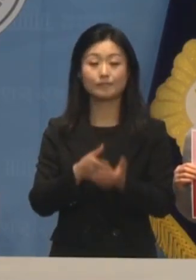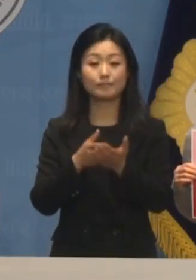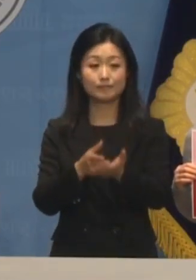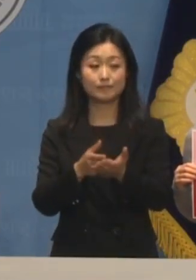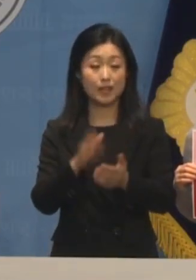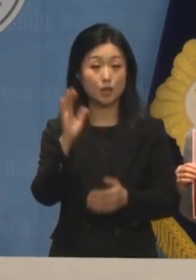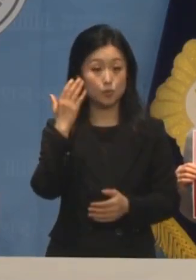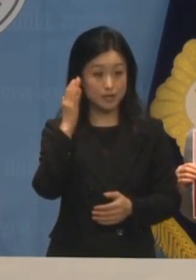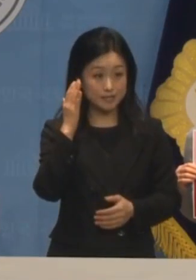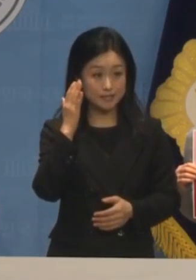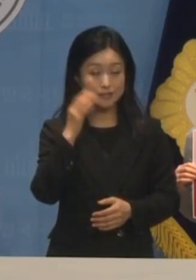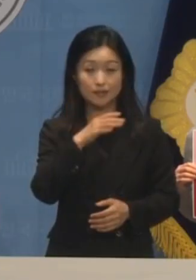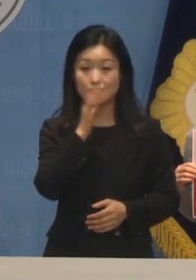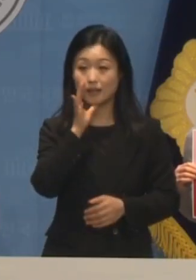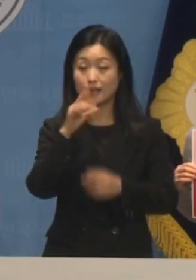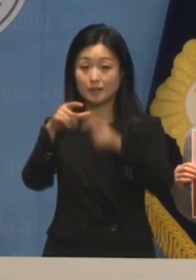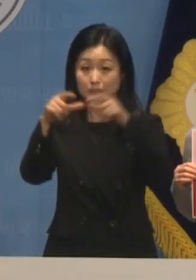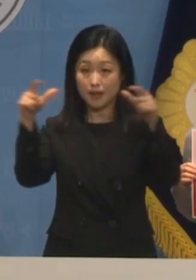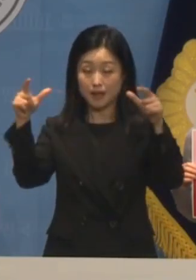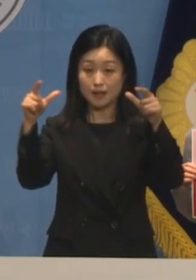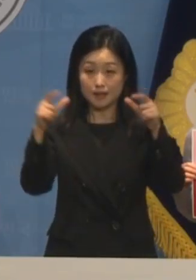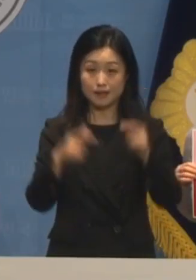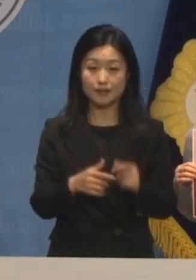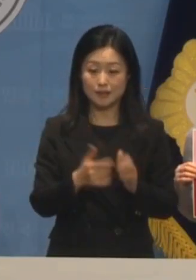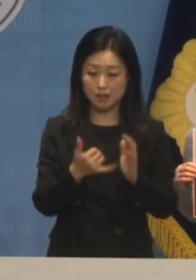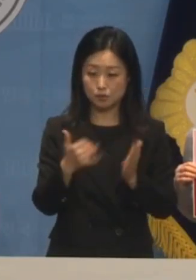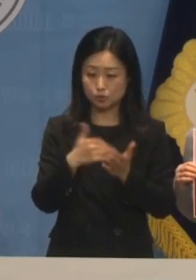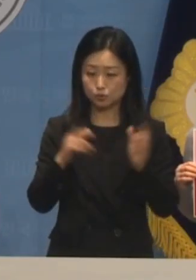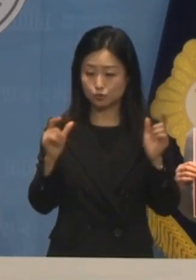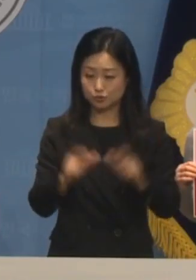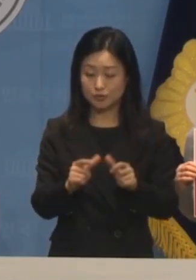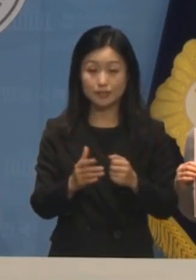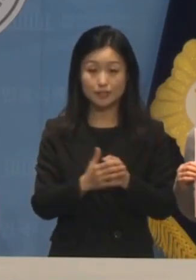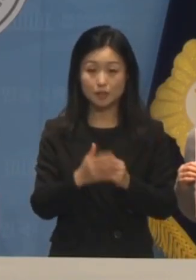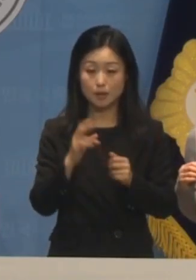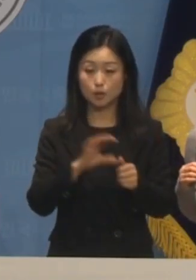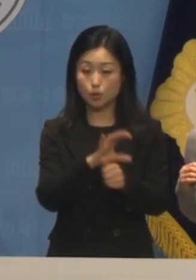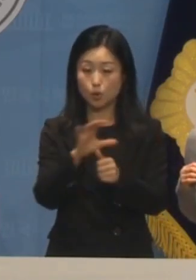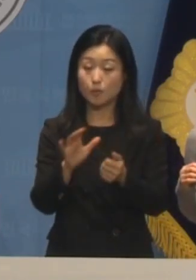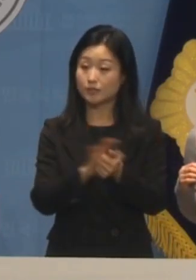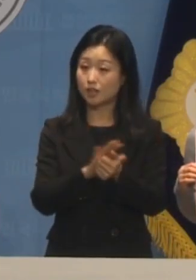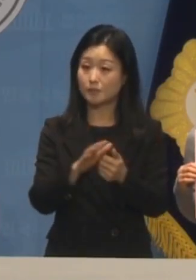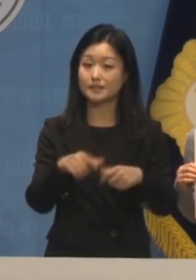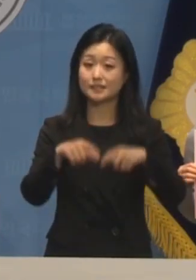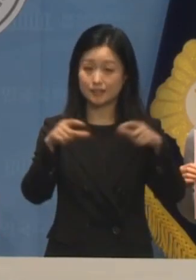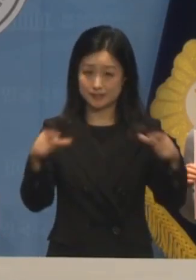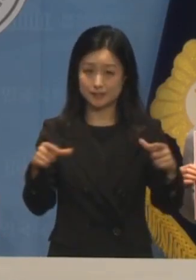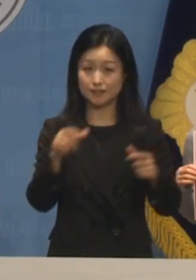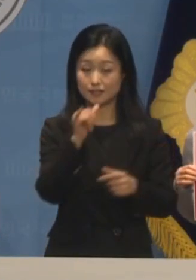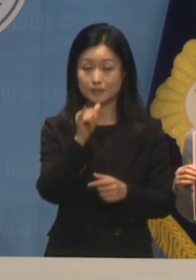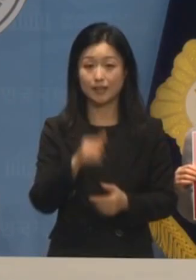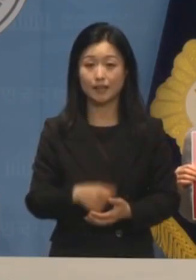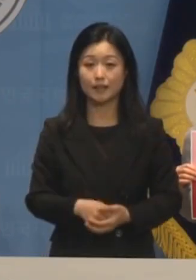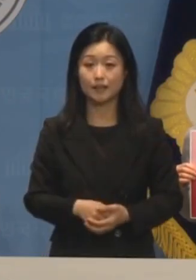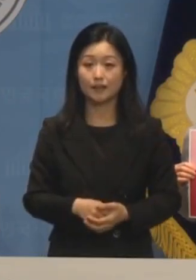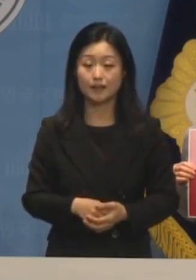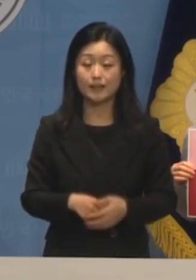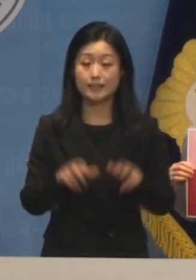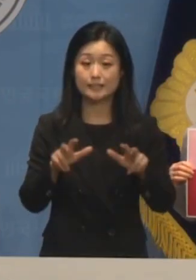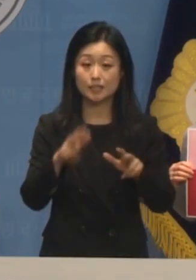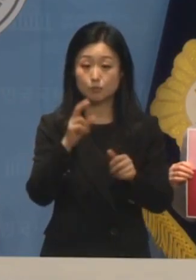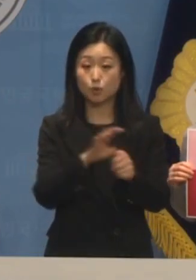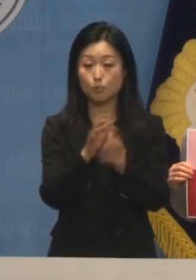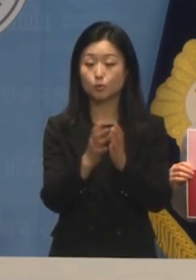최근 급격한 고령화와 핵가족화 등으로 돌봄 서비스의 수요가 크게 증가하고 있습니다. 현재